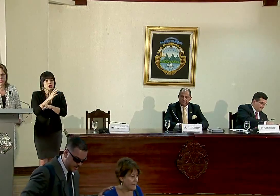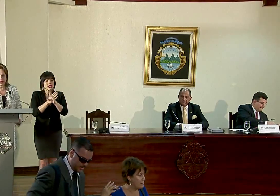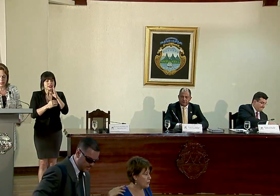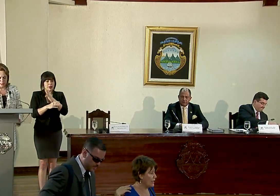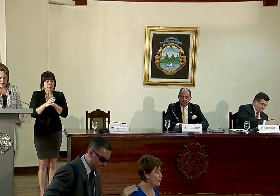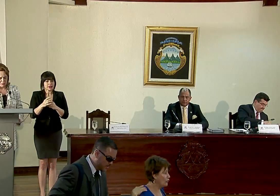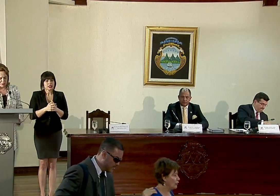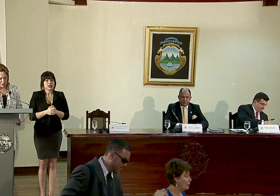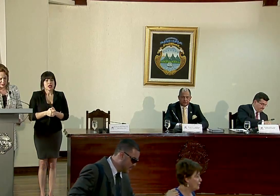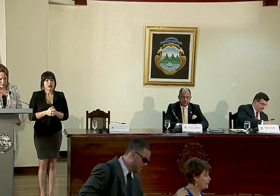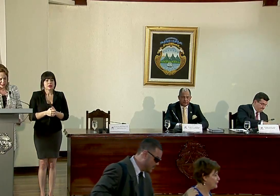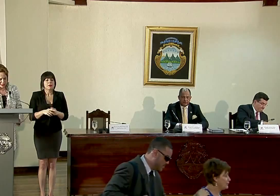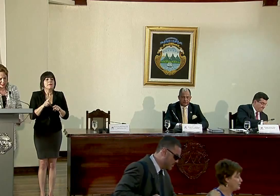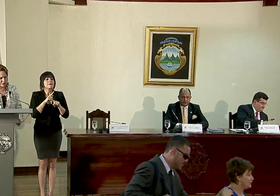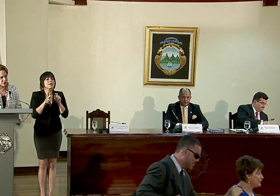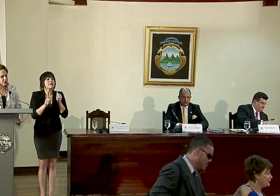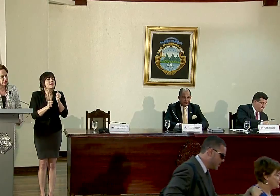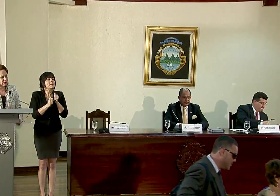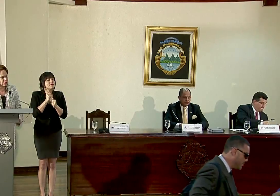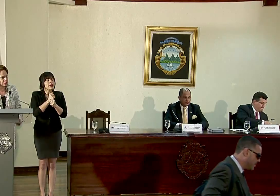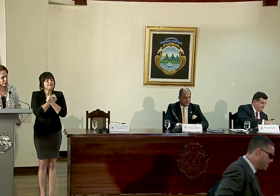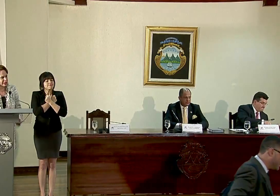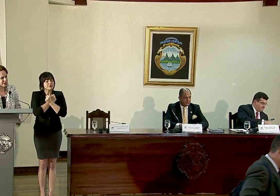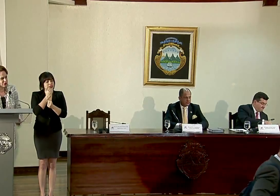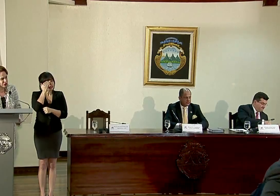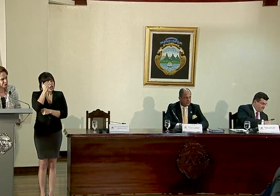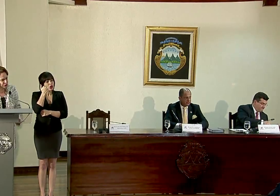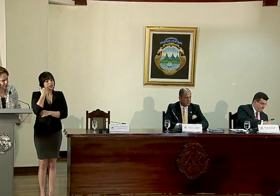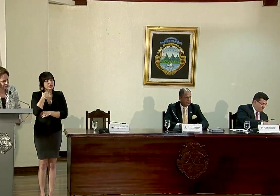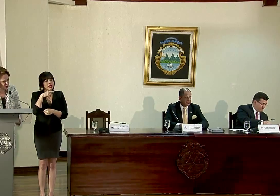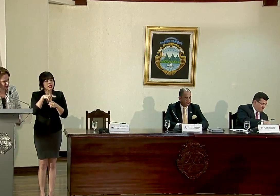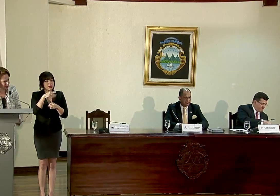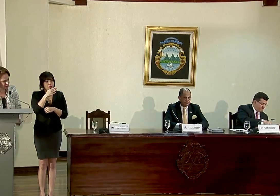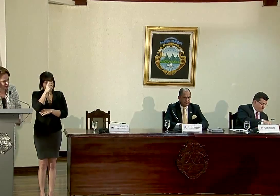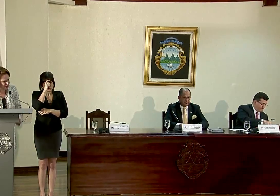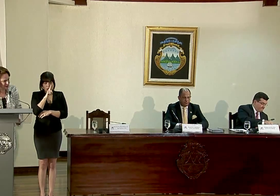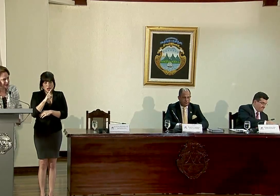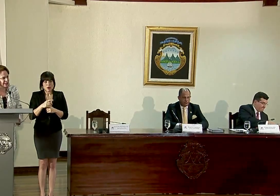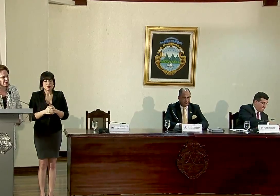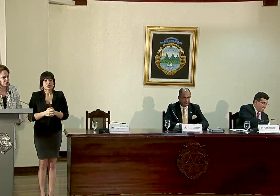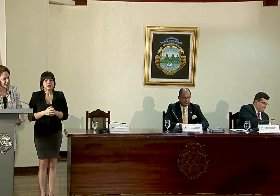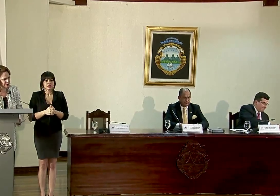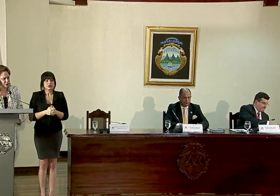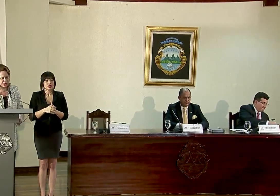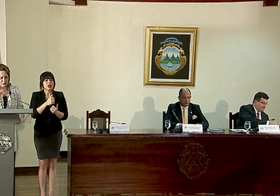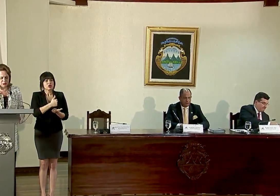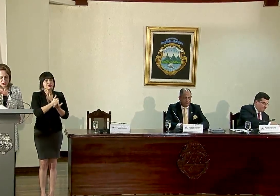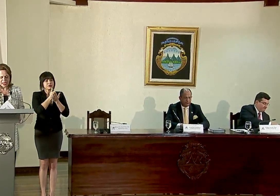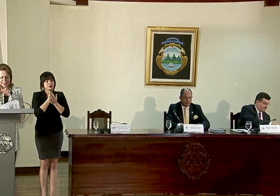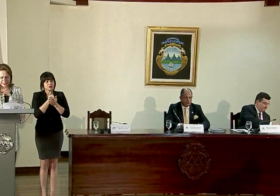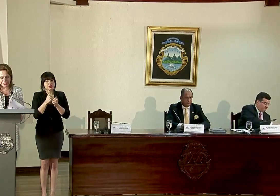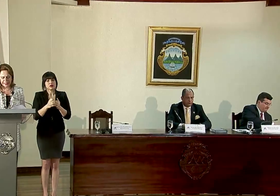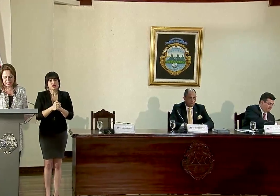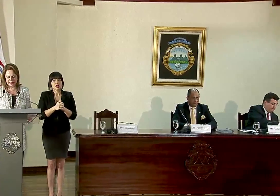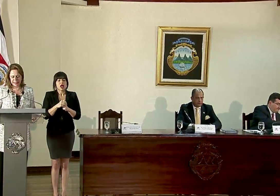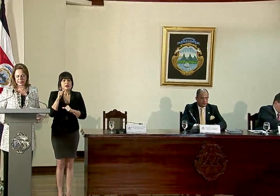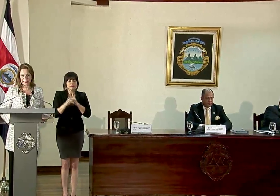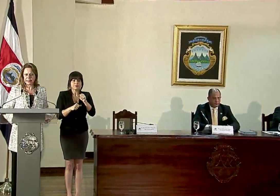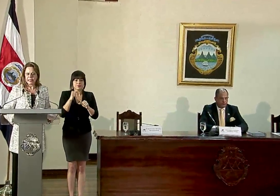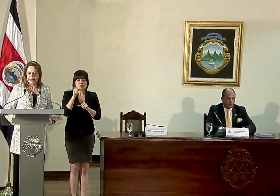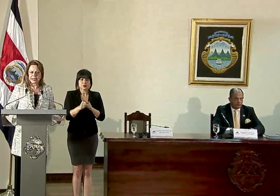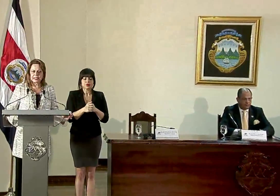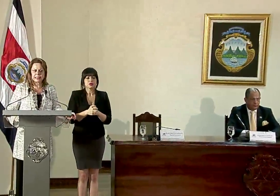discapacidad, pero el más cariñoso saludo para el señor Diputado Oscar López, que nos ha ayudado a sacar